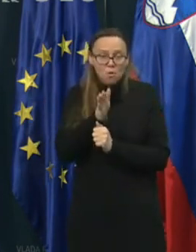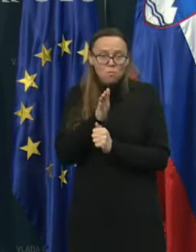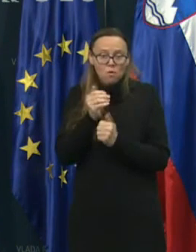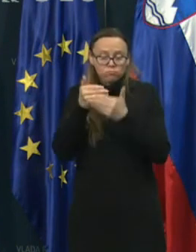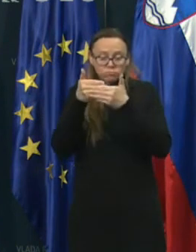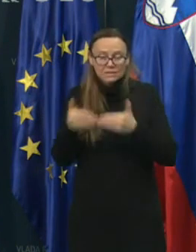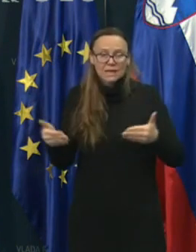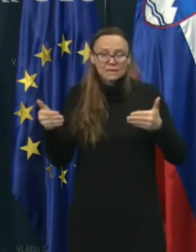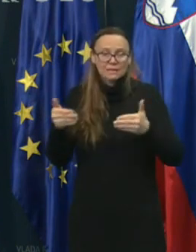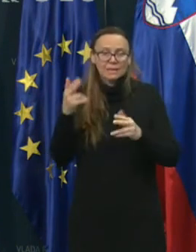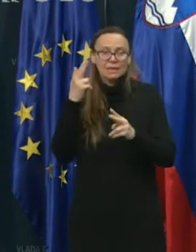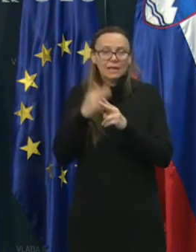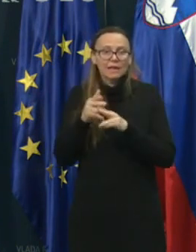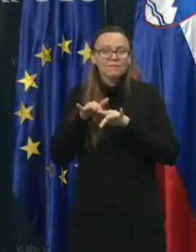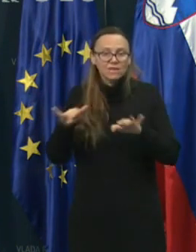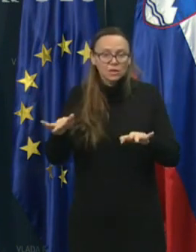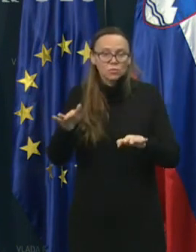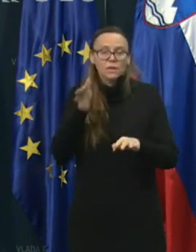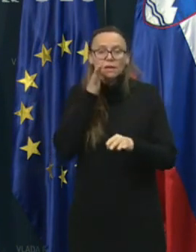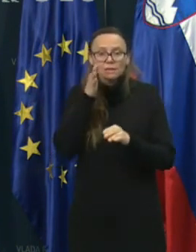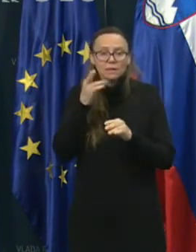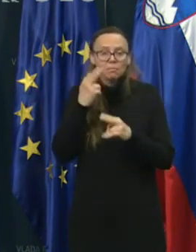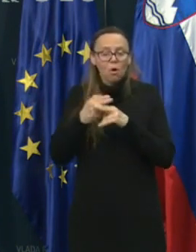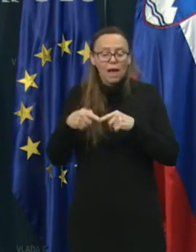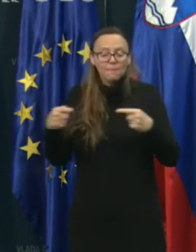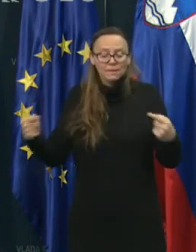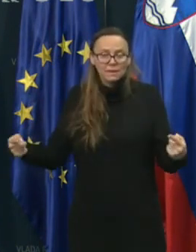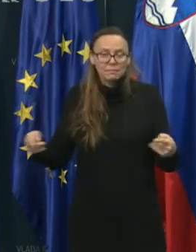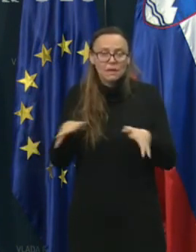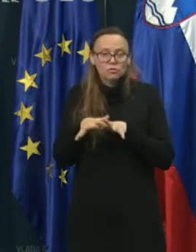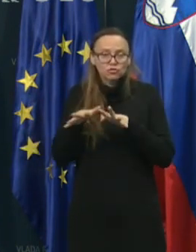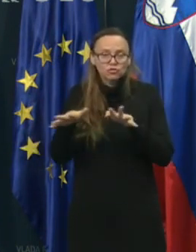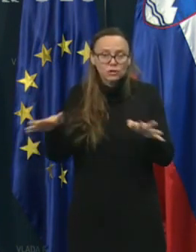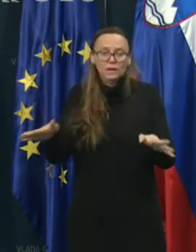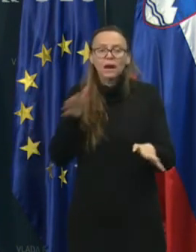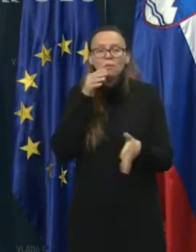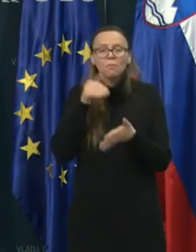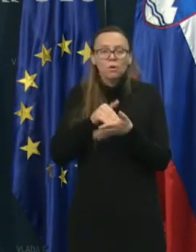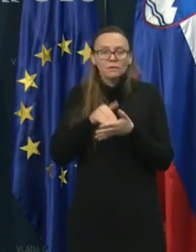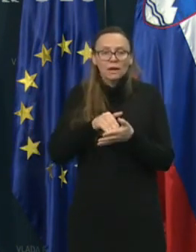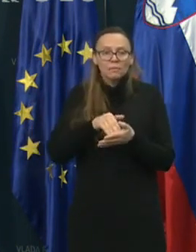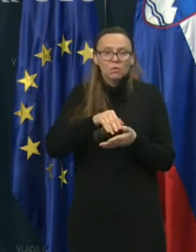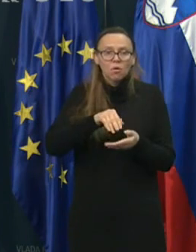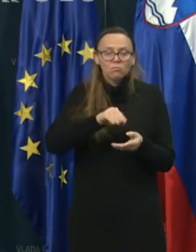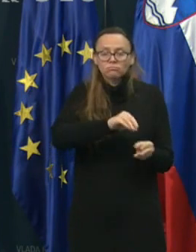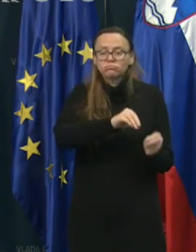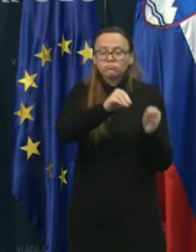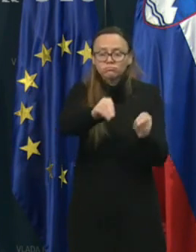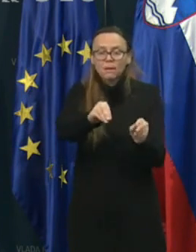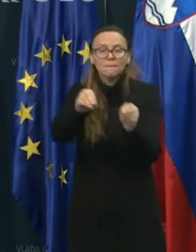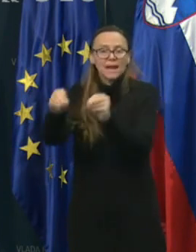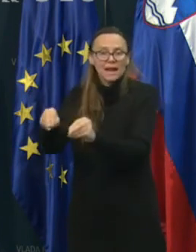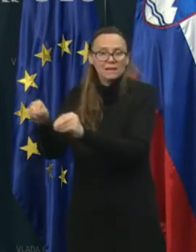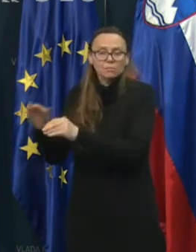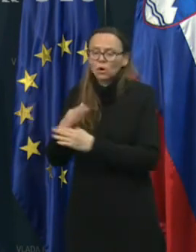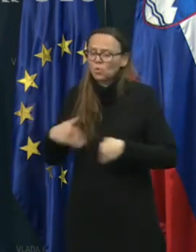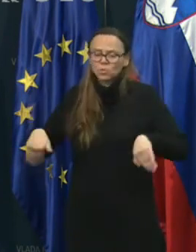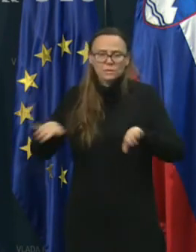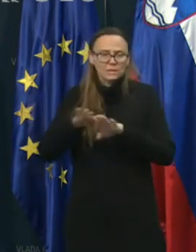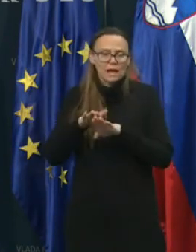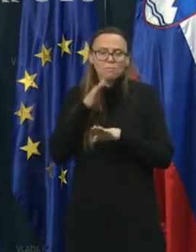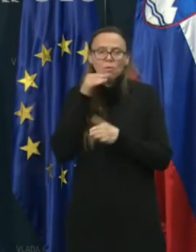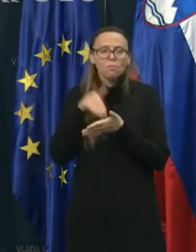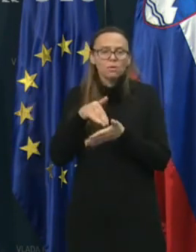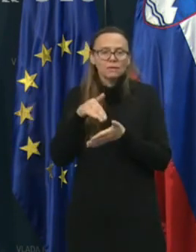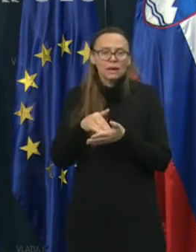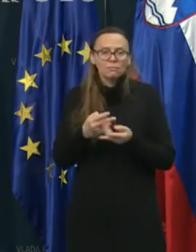zajezili virusa in se bo epidemija širila, bo potrebno prerasporejati vse. Potrebno